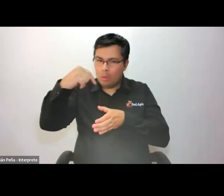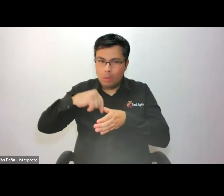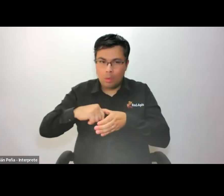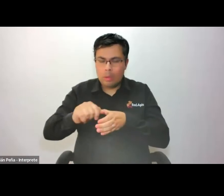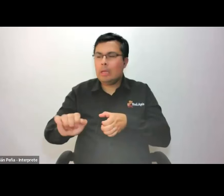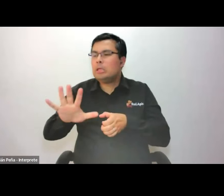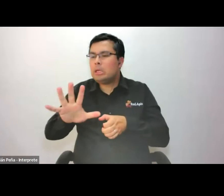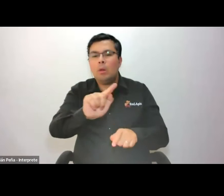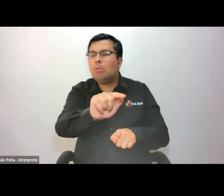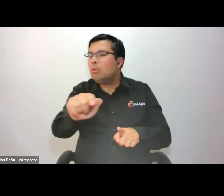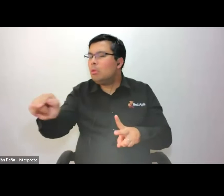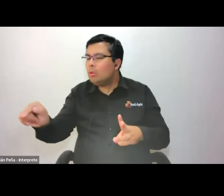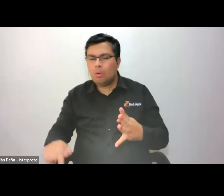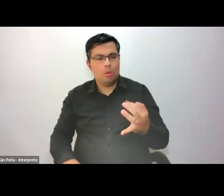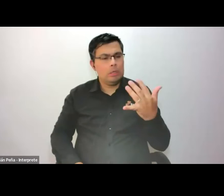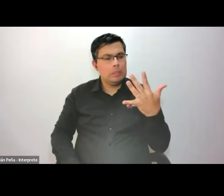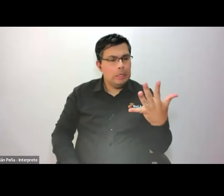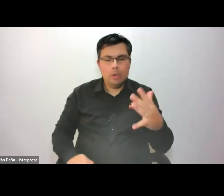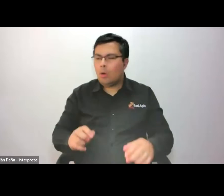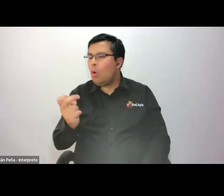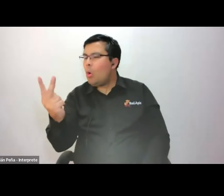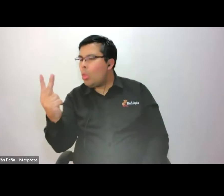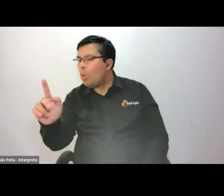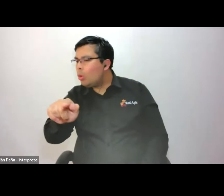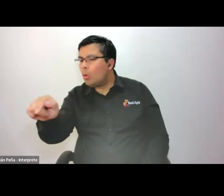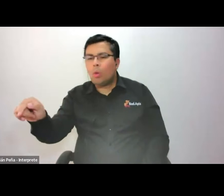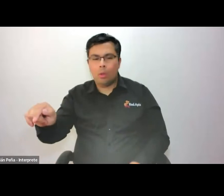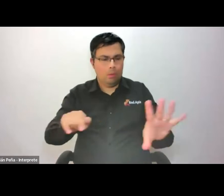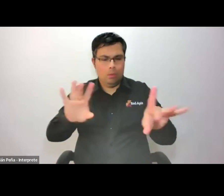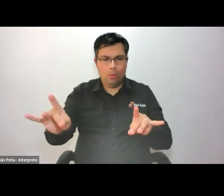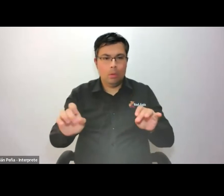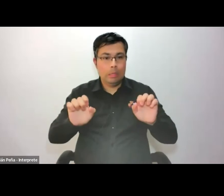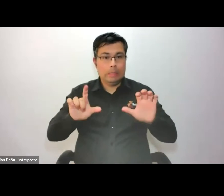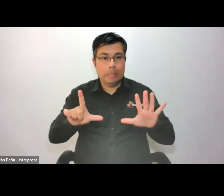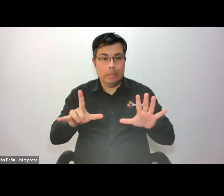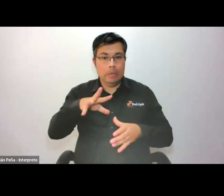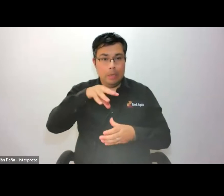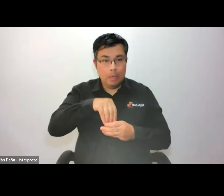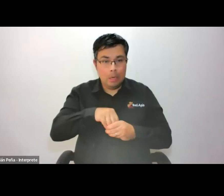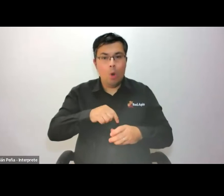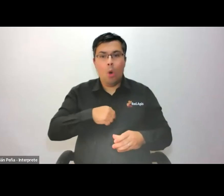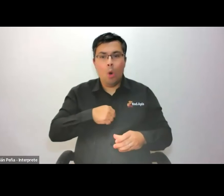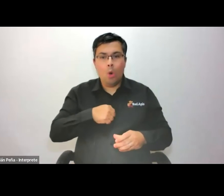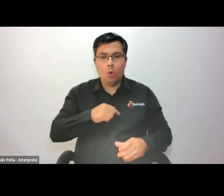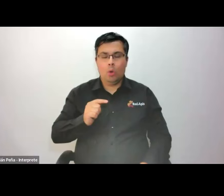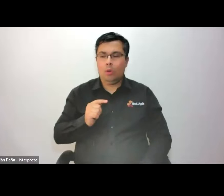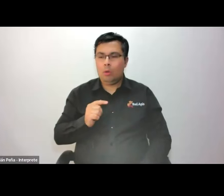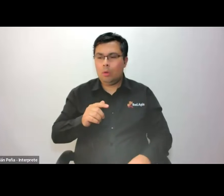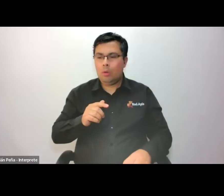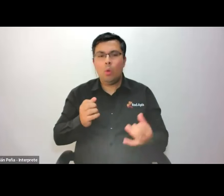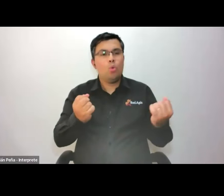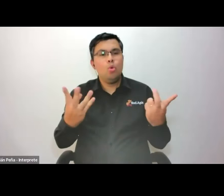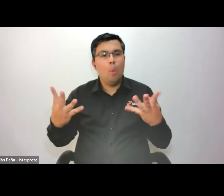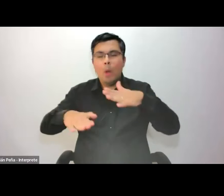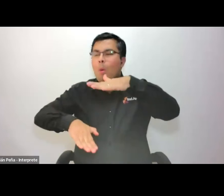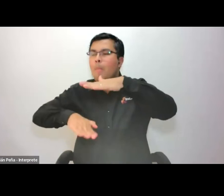transitorias, 2 con necesidades permanentes, a un número máximo respecto de los cuales voy a pagar subvención especial. Esto quiere decir que